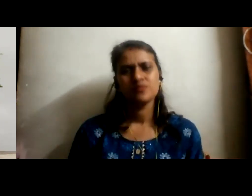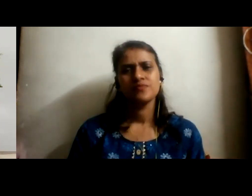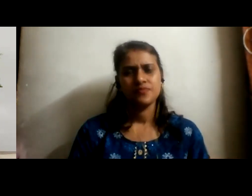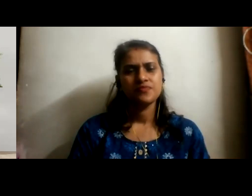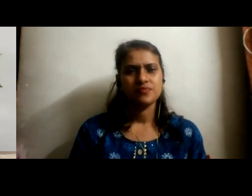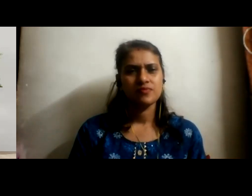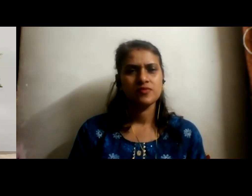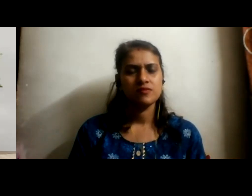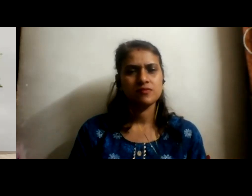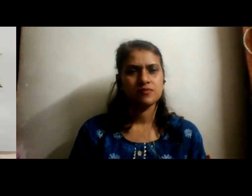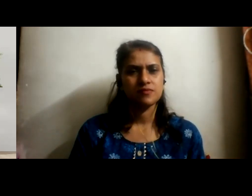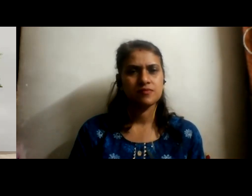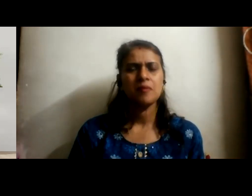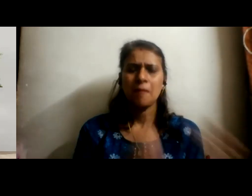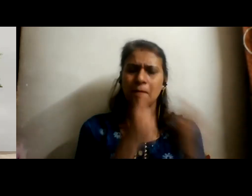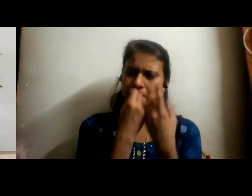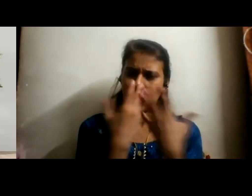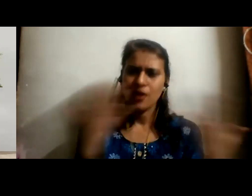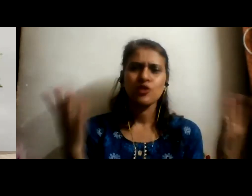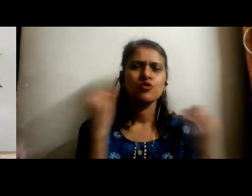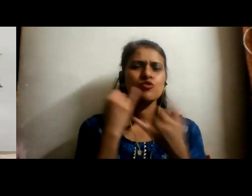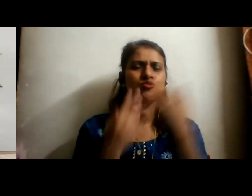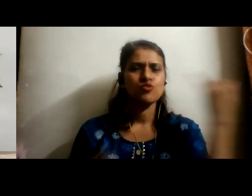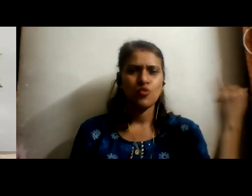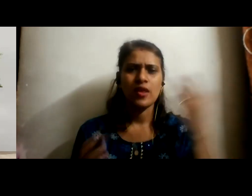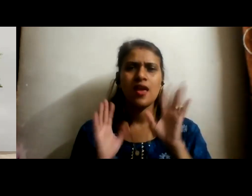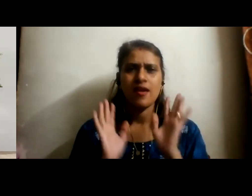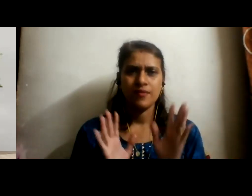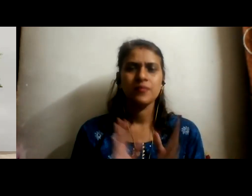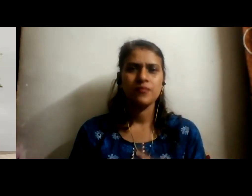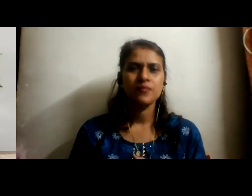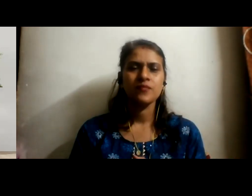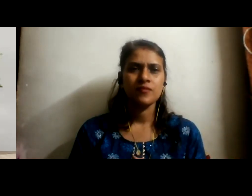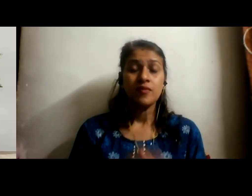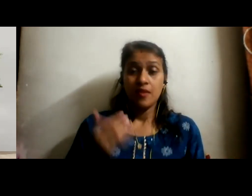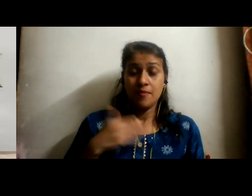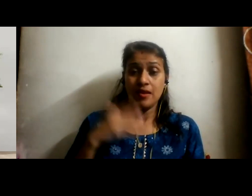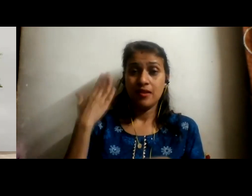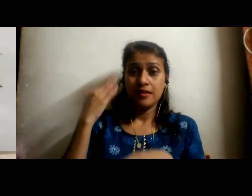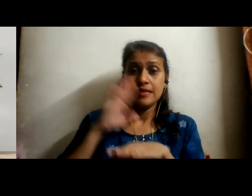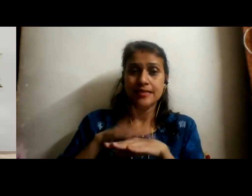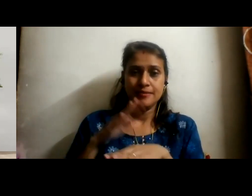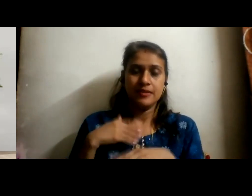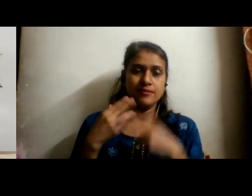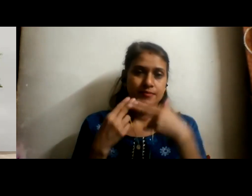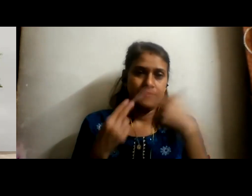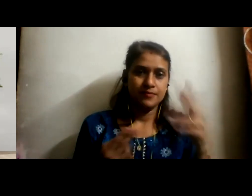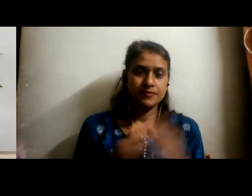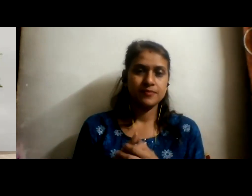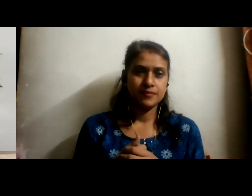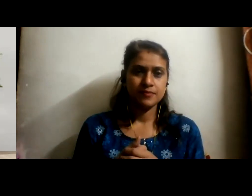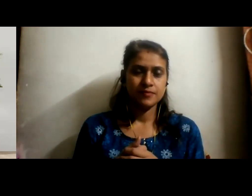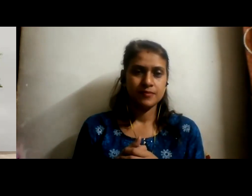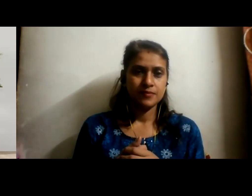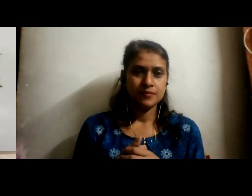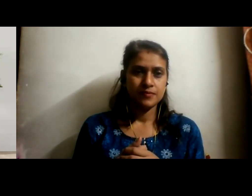I remember aise to bahut sare stories main bata sakti hu ki person mein bas apna experience share karunga. Ek main ek ID case the,